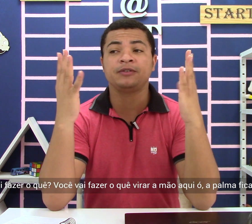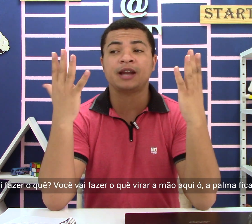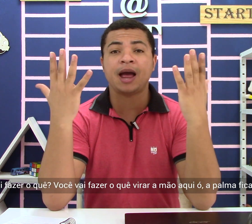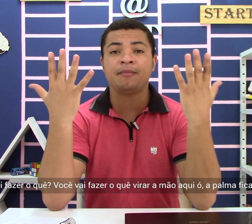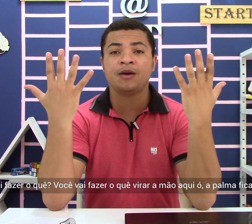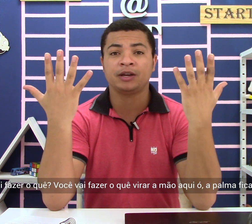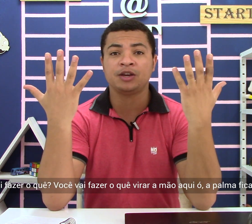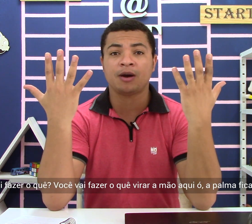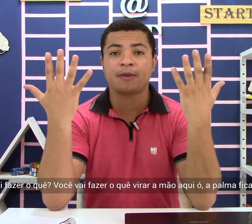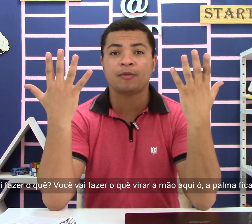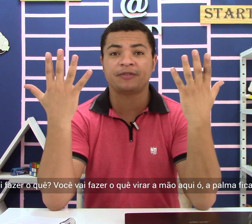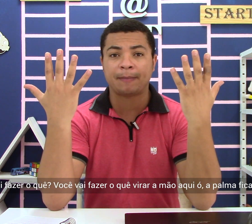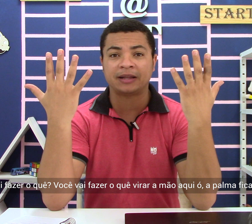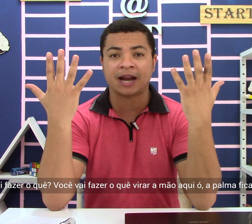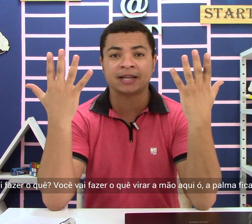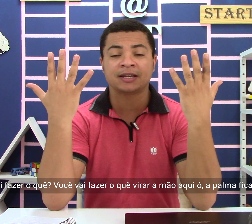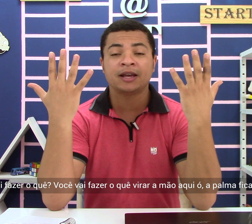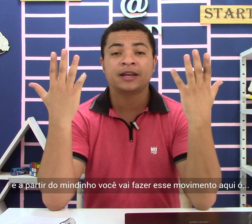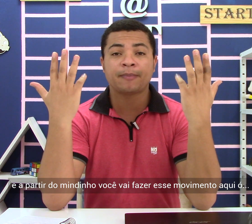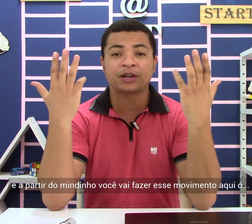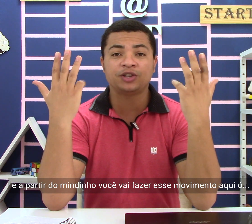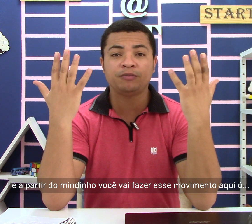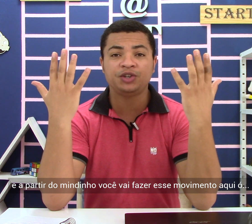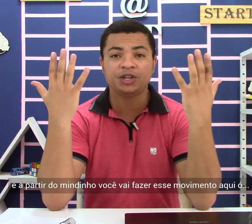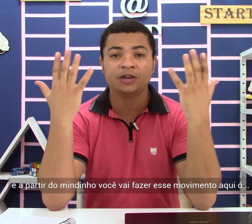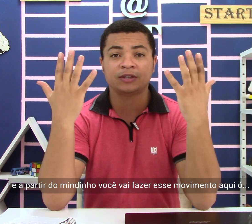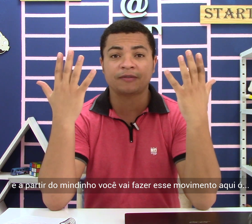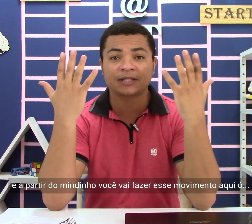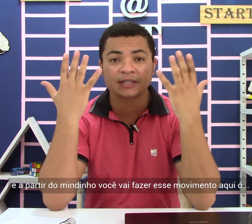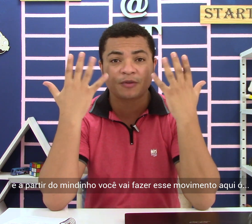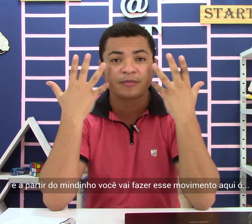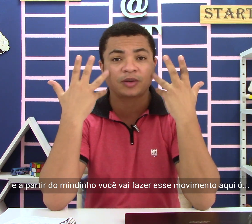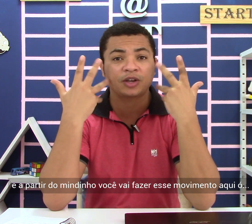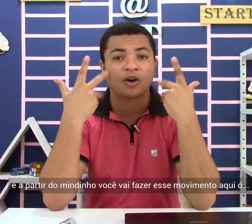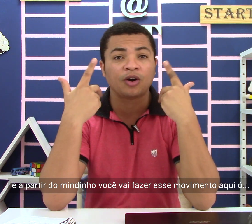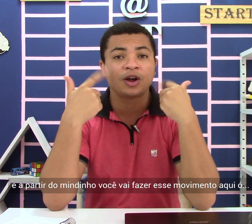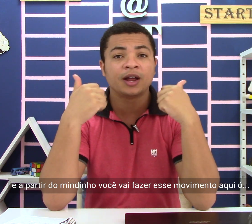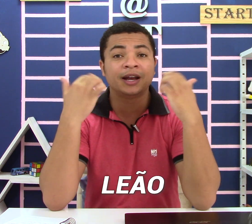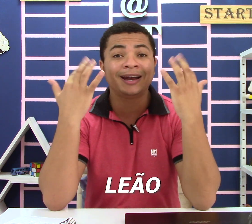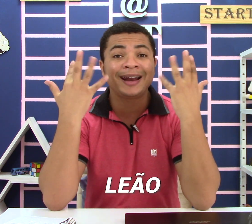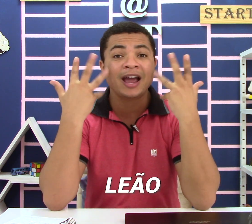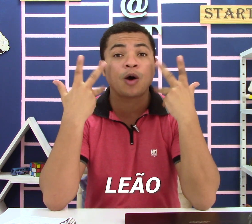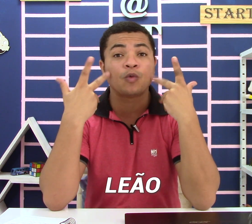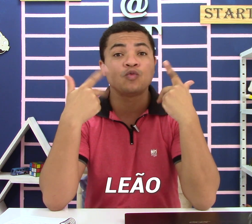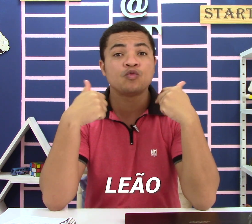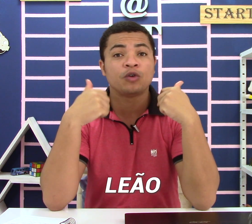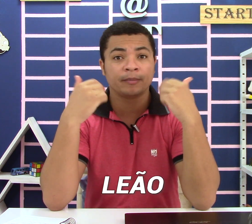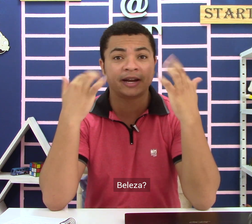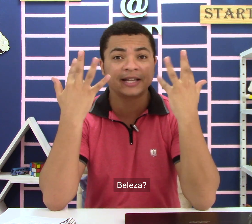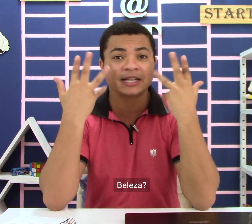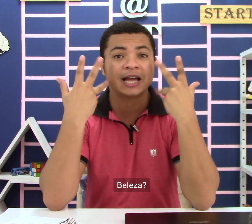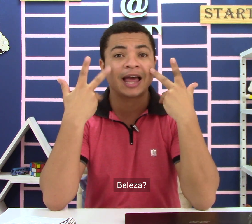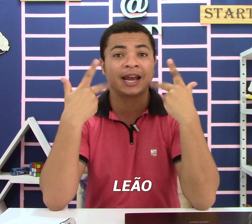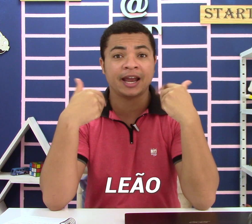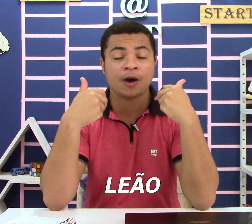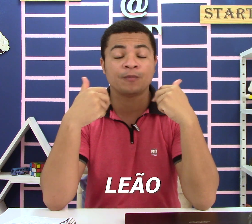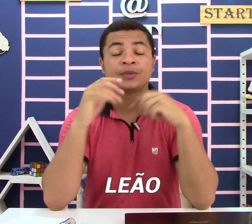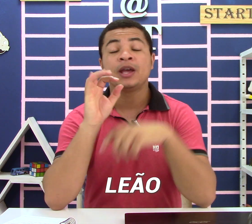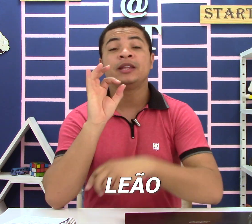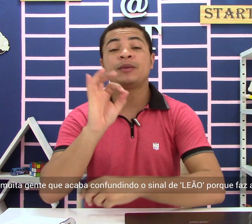Virar a mão aqui, a palma fica pra trás. E a partir do midinho você vai fazer esse movimento aqui, ó. Leão. Beleza? Leão. Tem